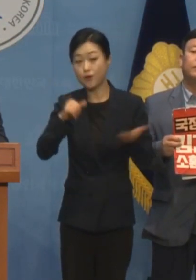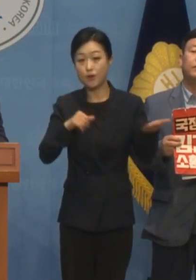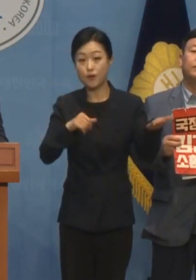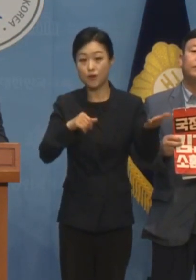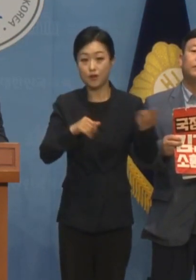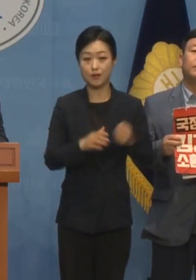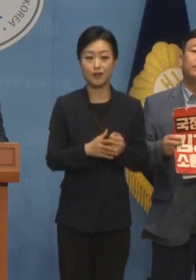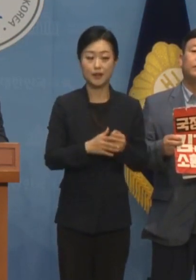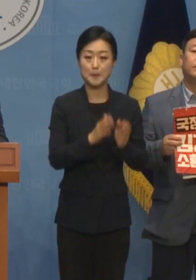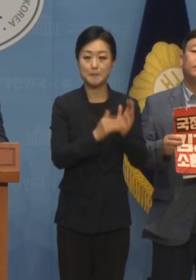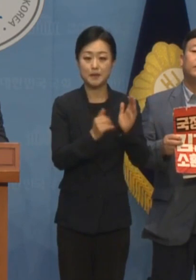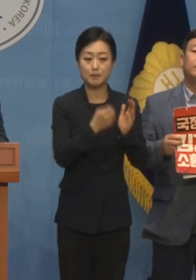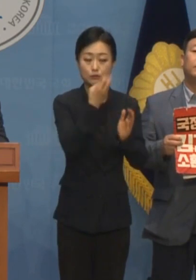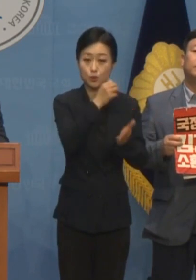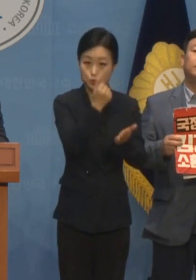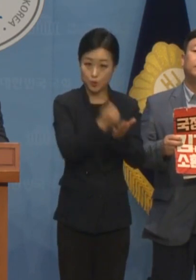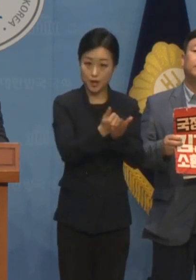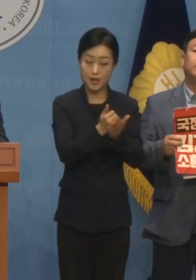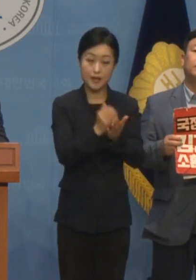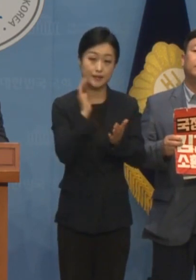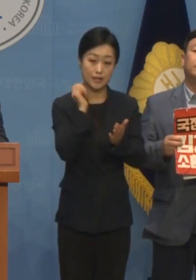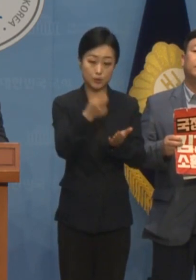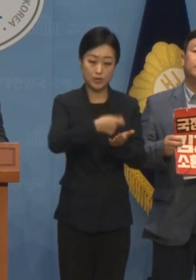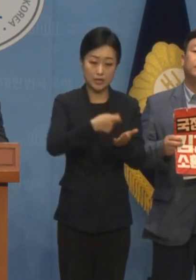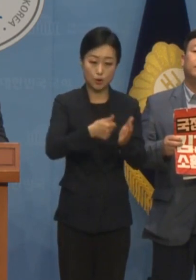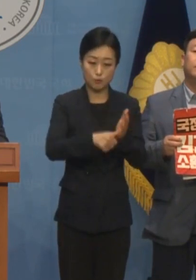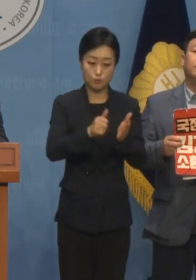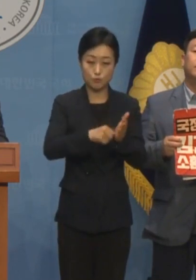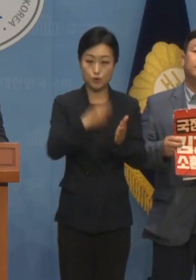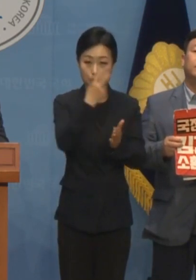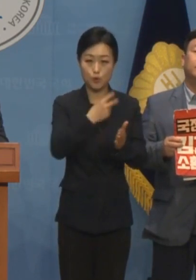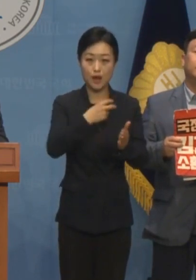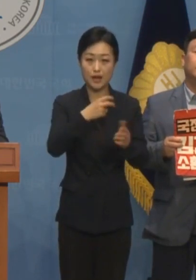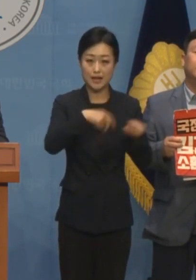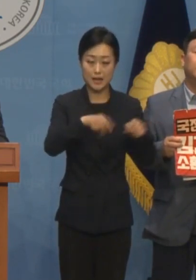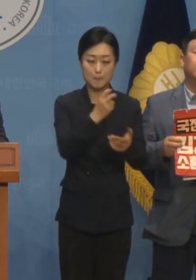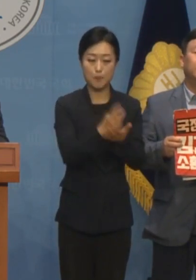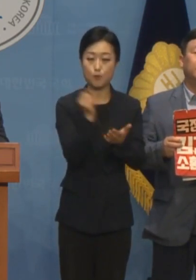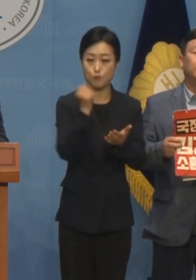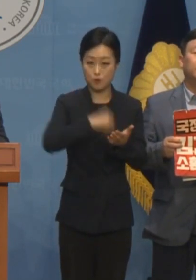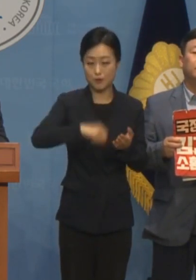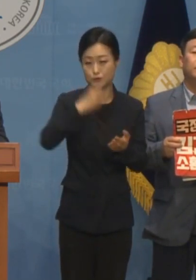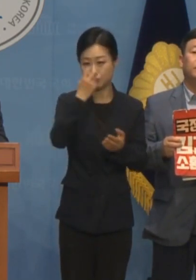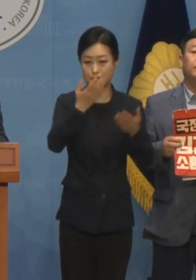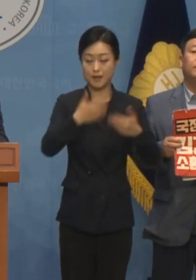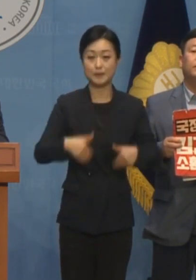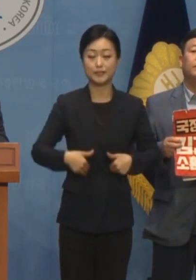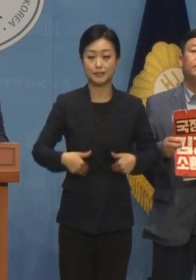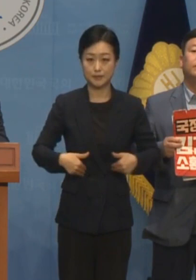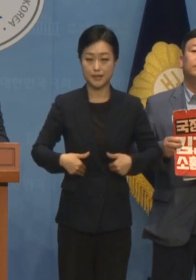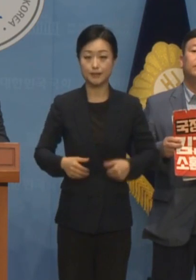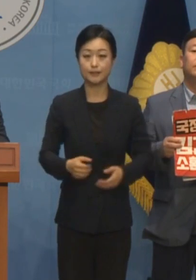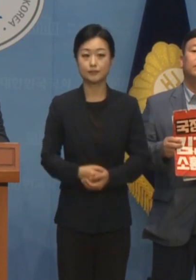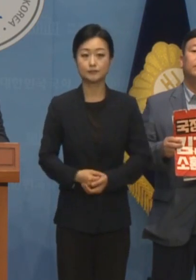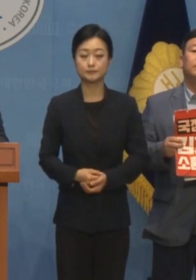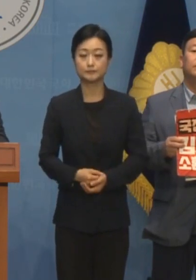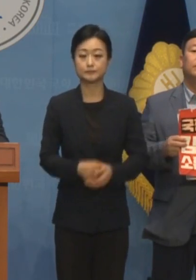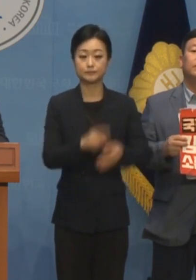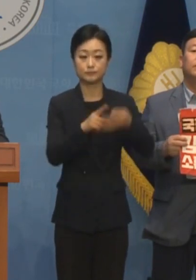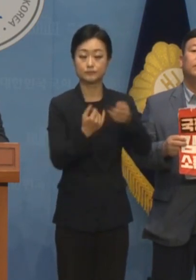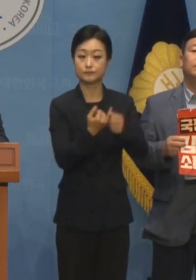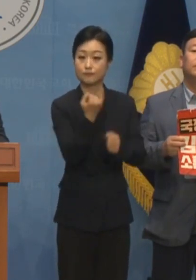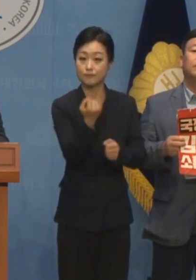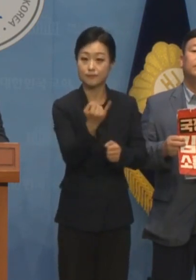비밀누설 혐의, 대통령 기록물 관리법 위반으로 수사받아야 합니다. 김 여사